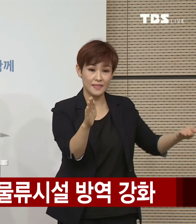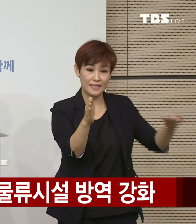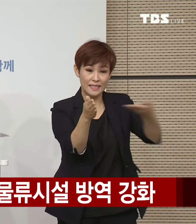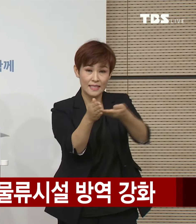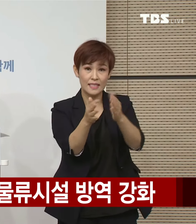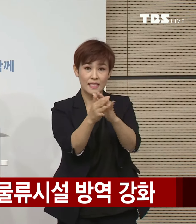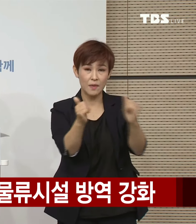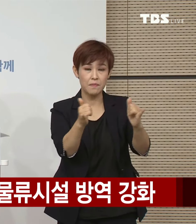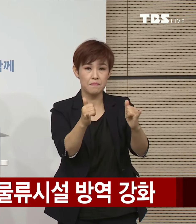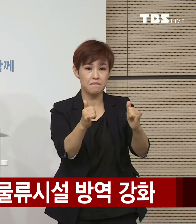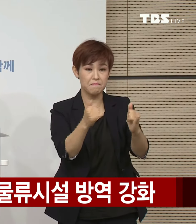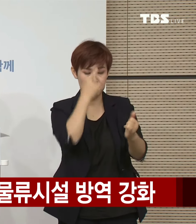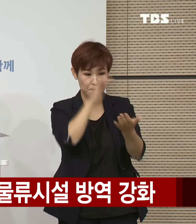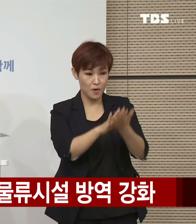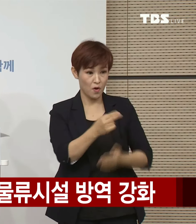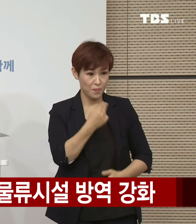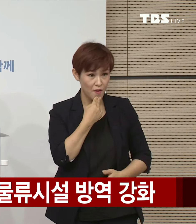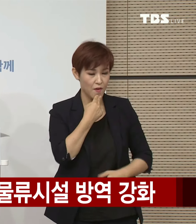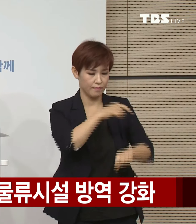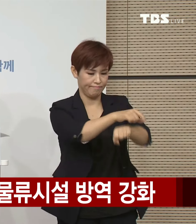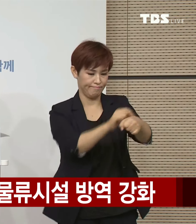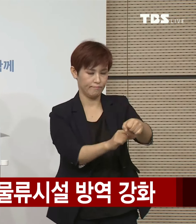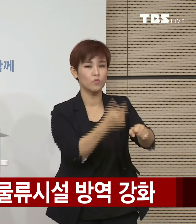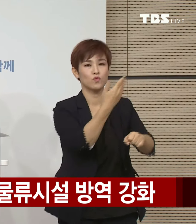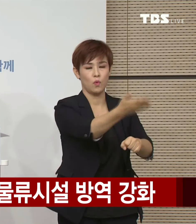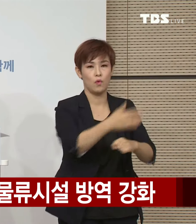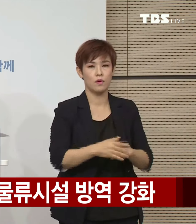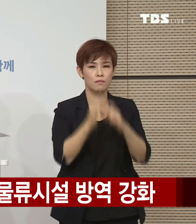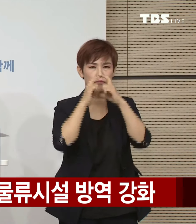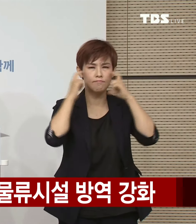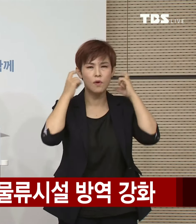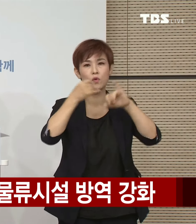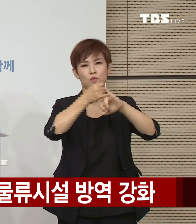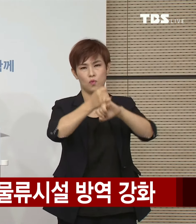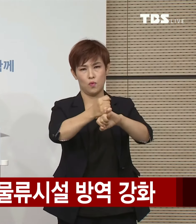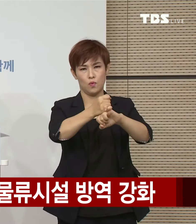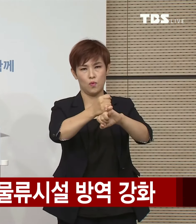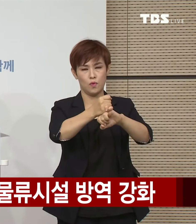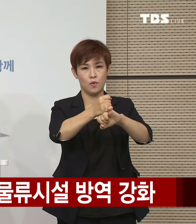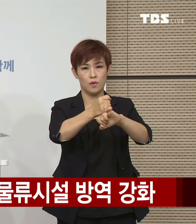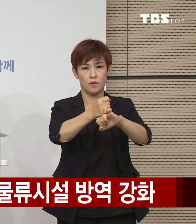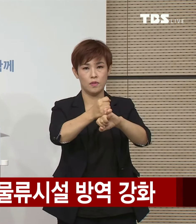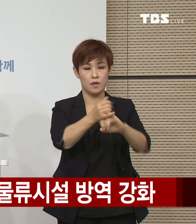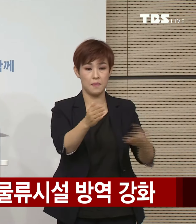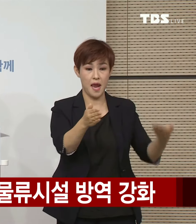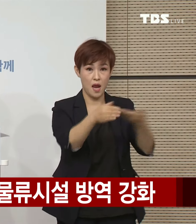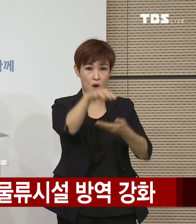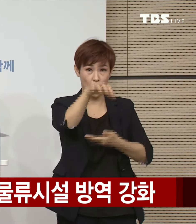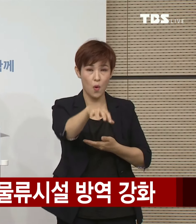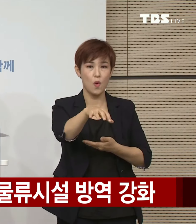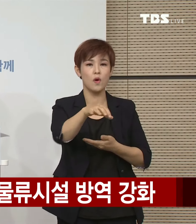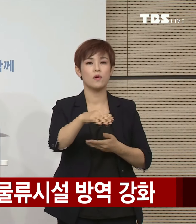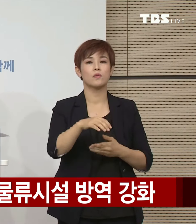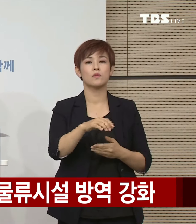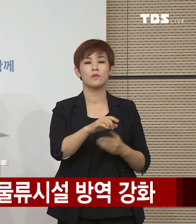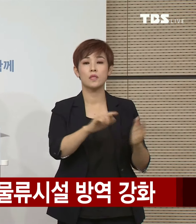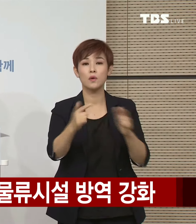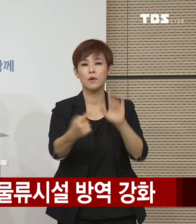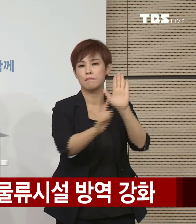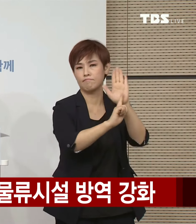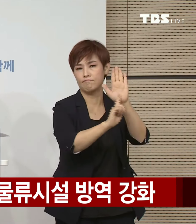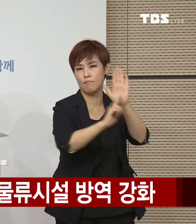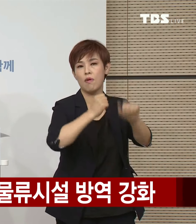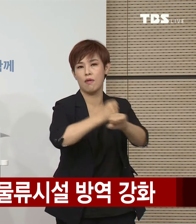손목 밴드를 착용하도록 하고 마스크 착용을 의무화하여 이를 터미널과 선내 방송 등을 통해